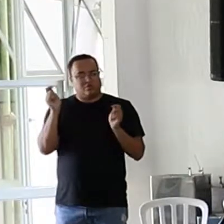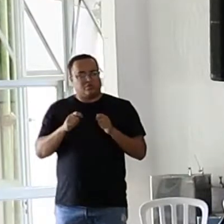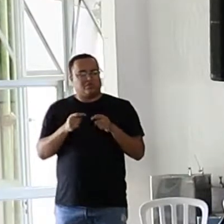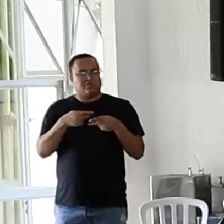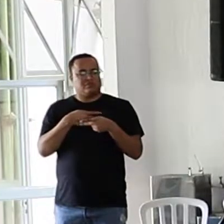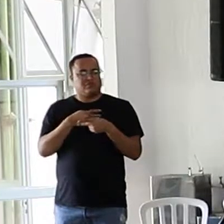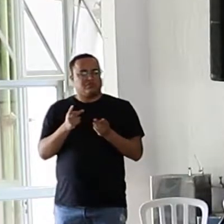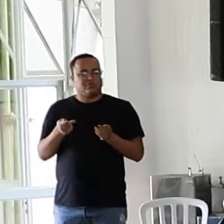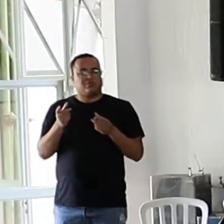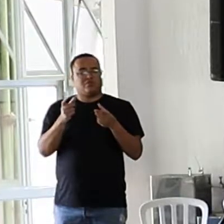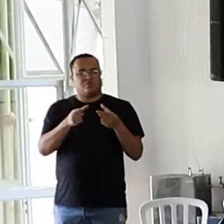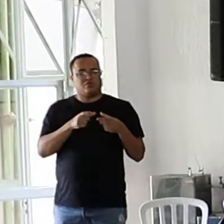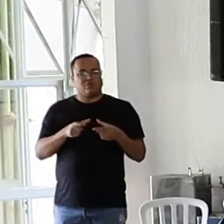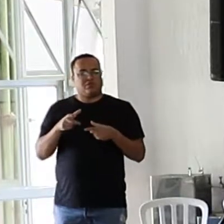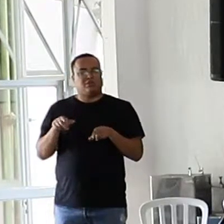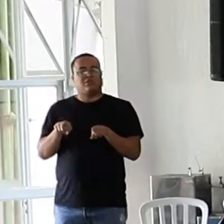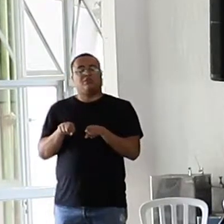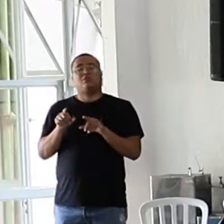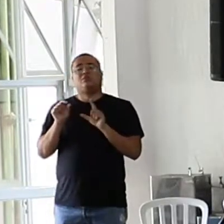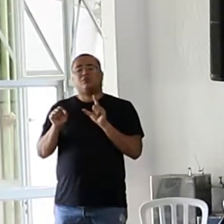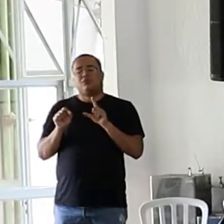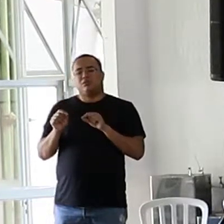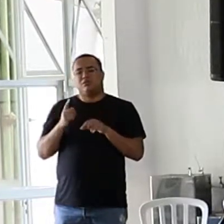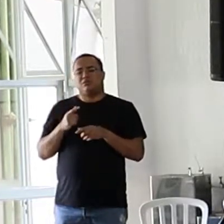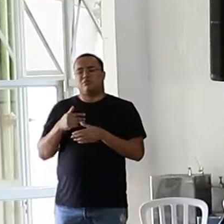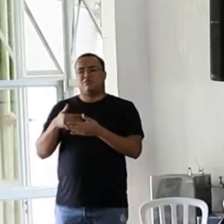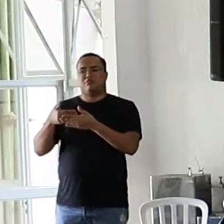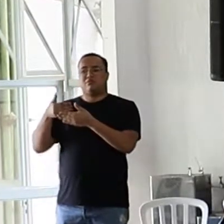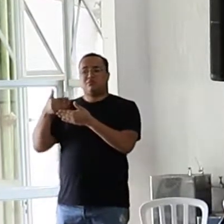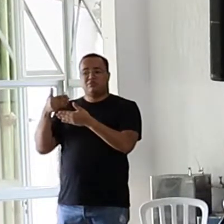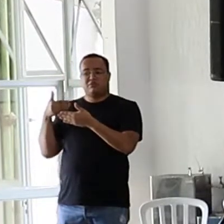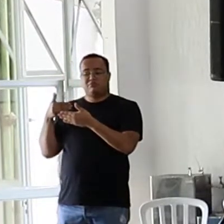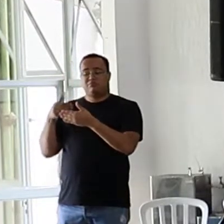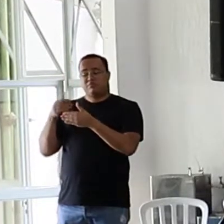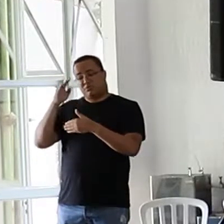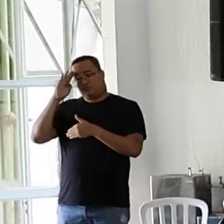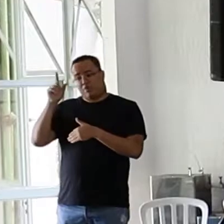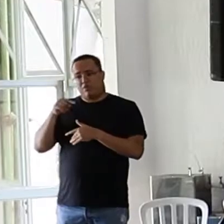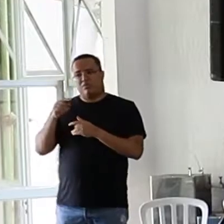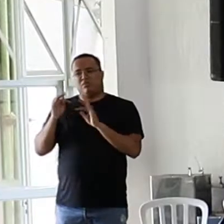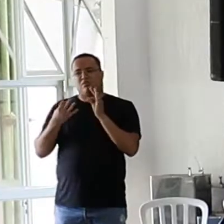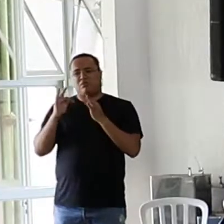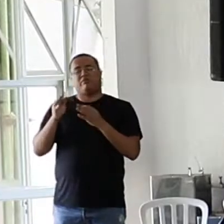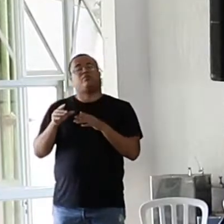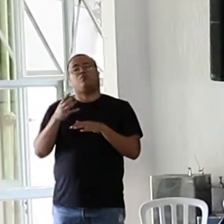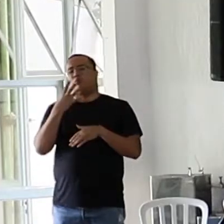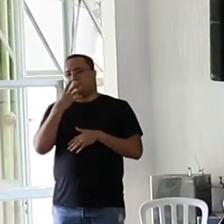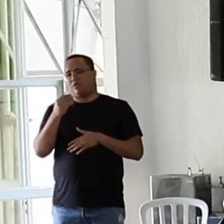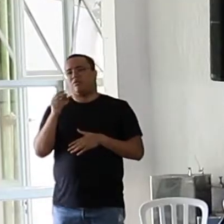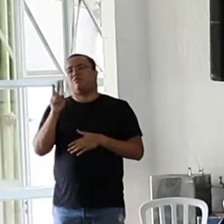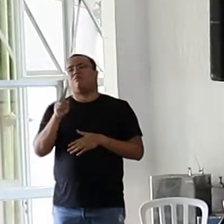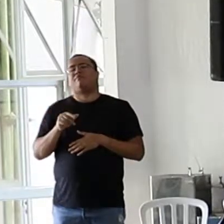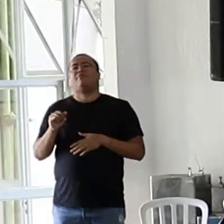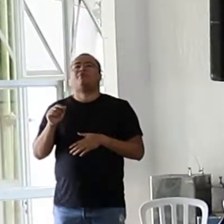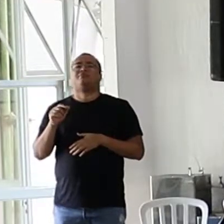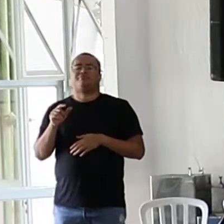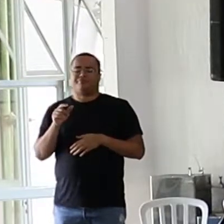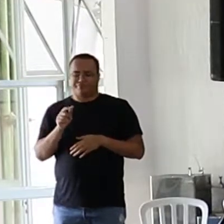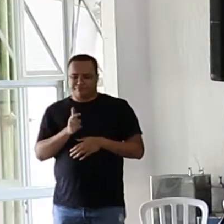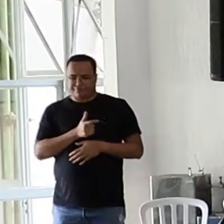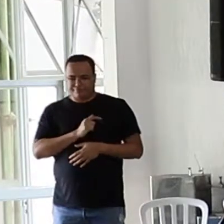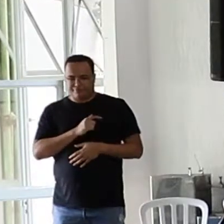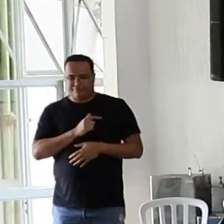pessoalmente então esses são alguns exemplos do que a tecnologia Pode fazer e o hackacity é um desses eu tava aqui na programação de hoje